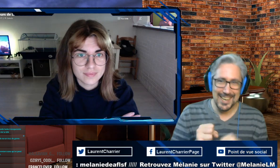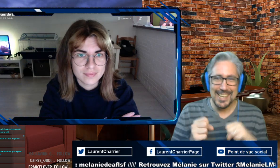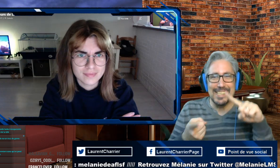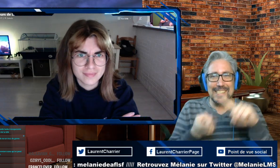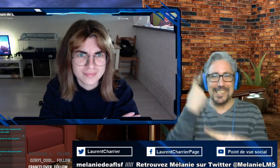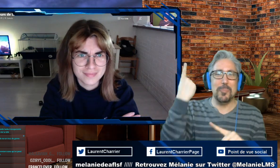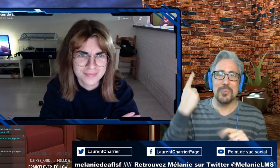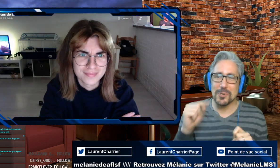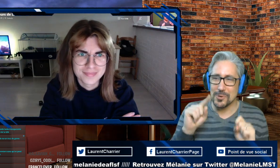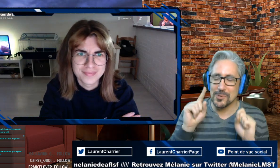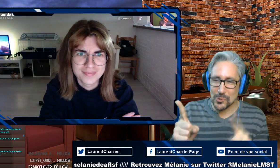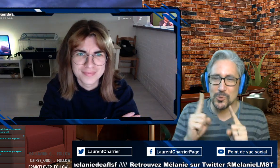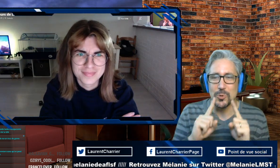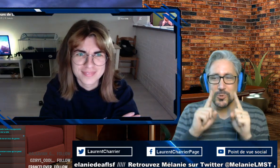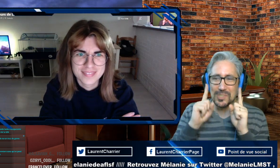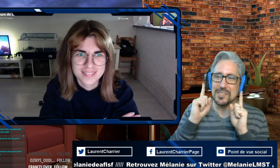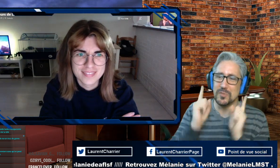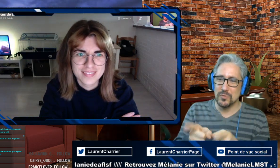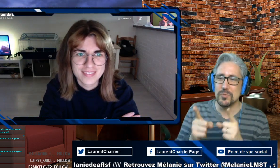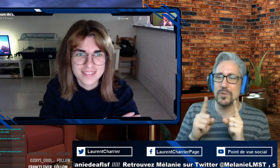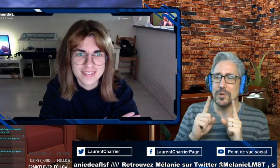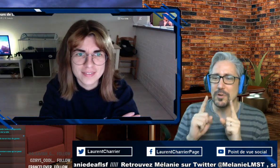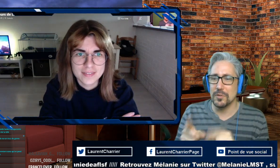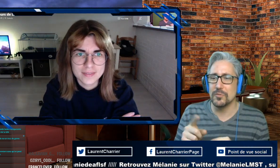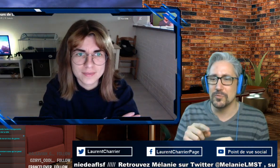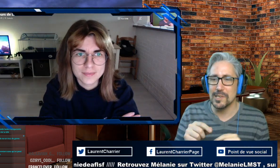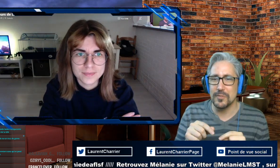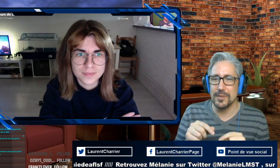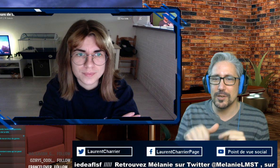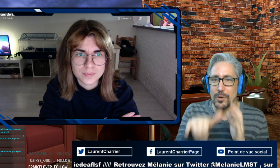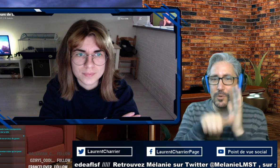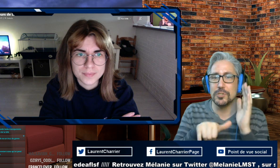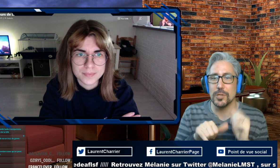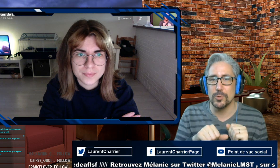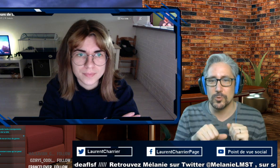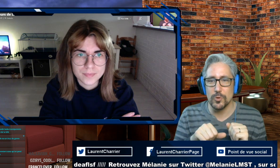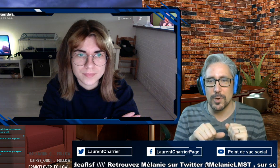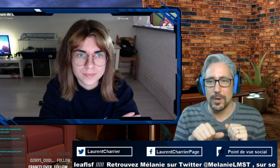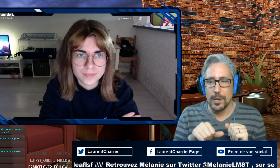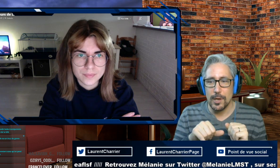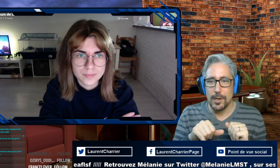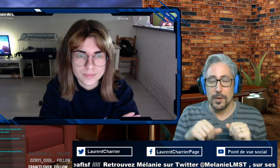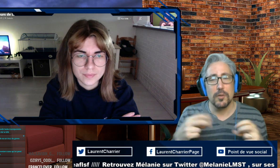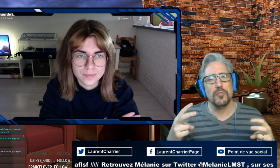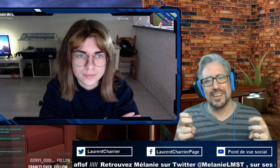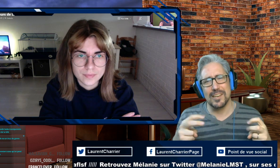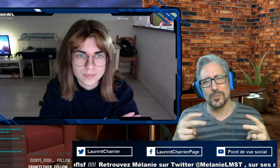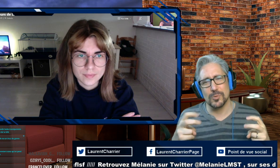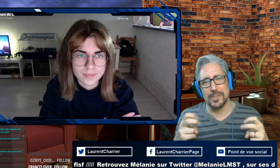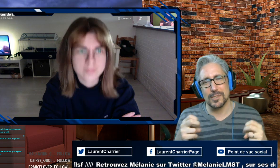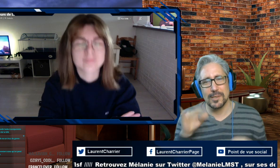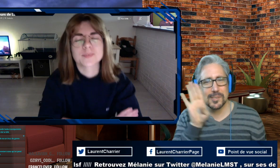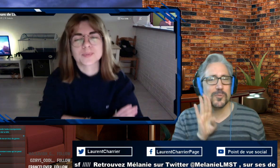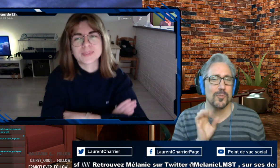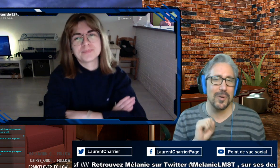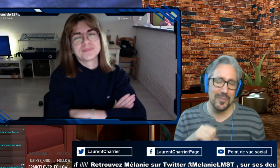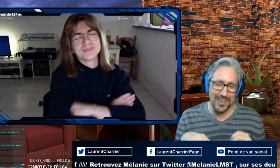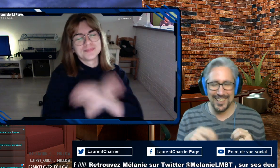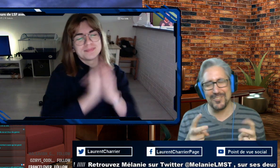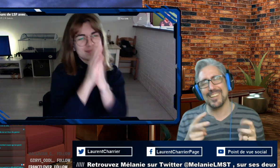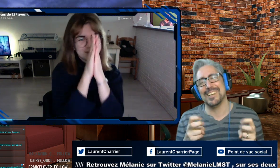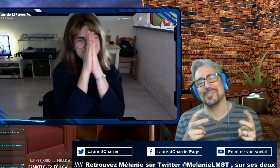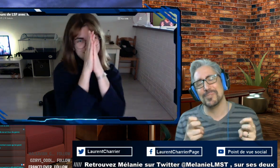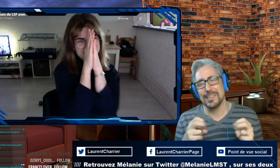Alors là, c'est important, surtout si vous avez une chaîne YouTube, faites les sous-titres, s'il vous